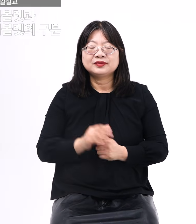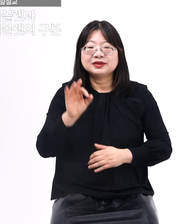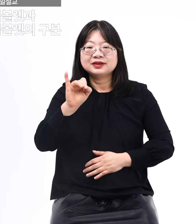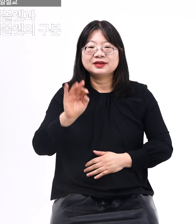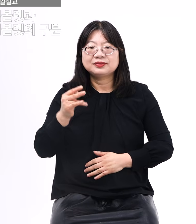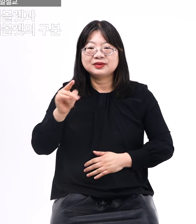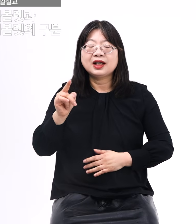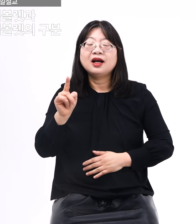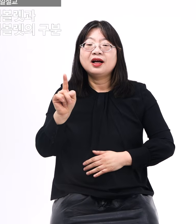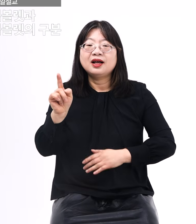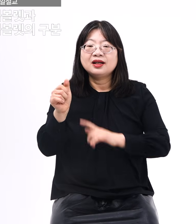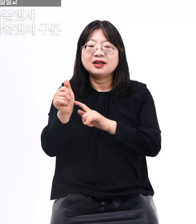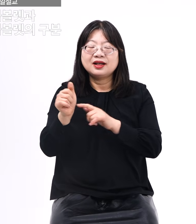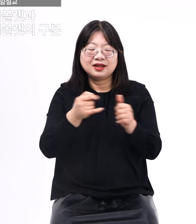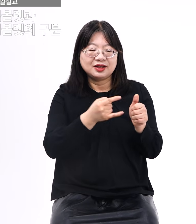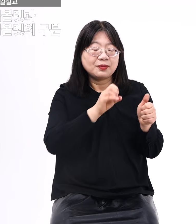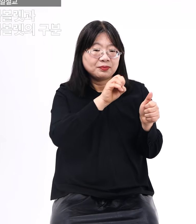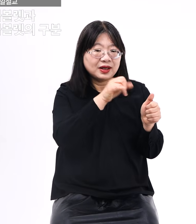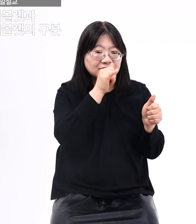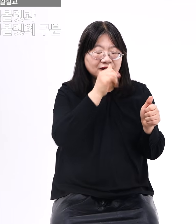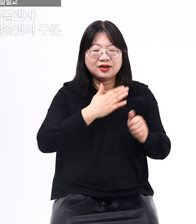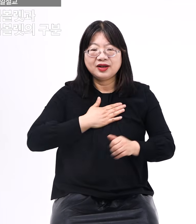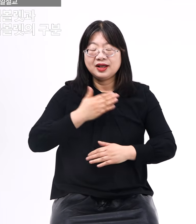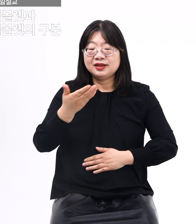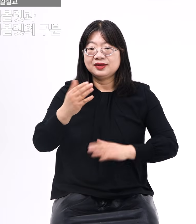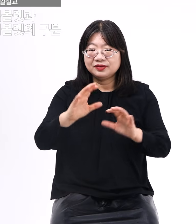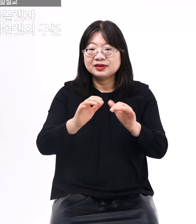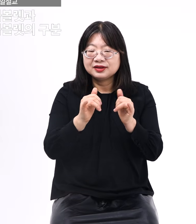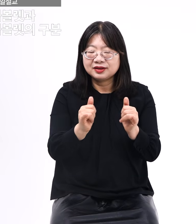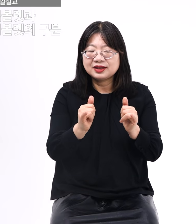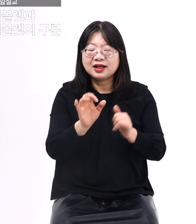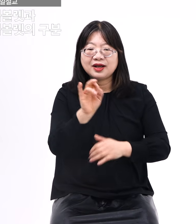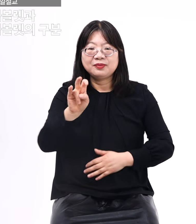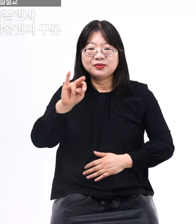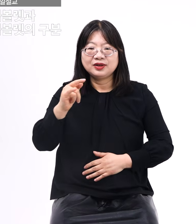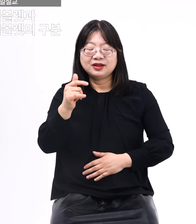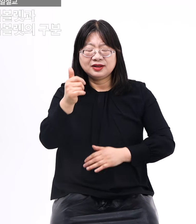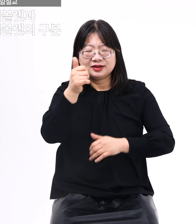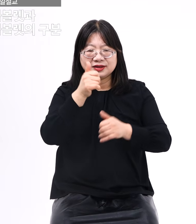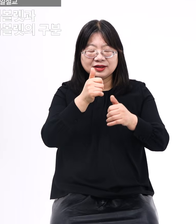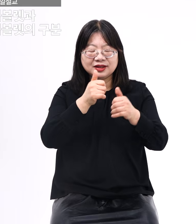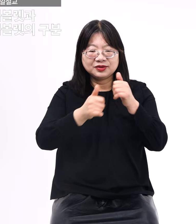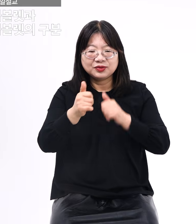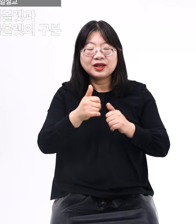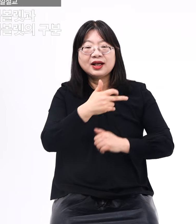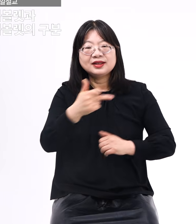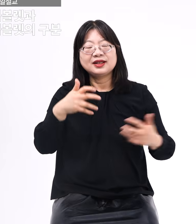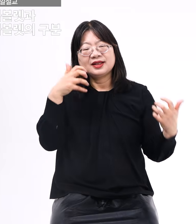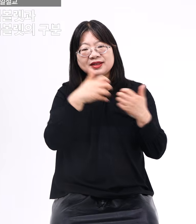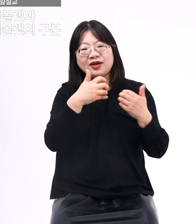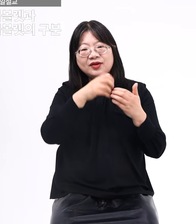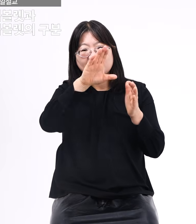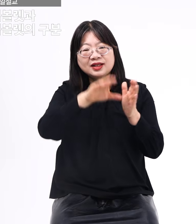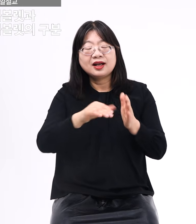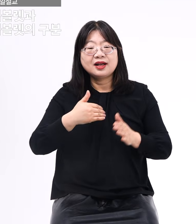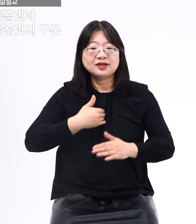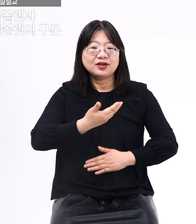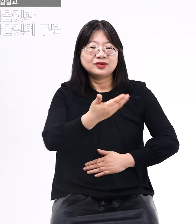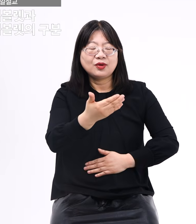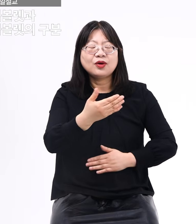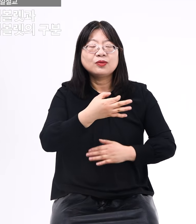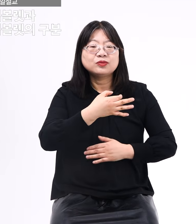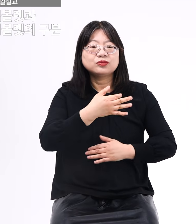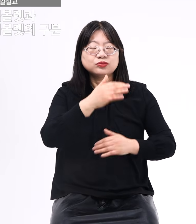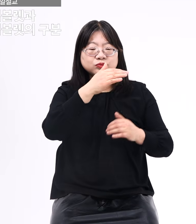입다가 그들에게 이르되 나와 내 백성이 암몬 자손과 크게 싸울 때 내가 너희를